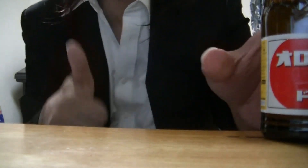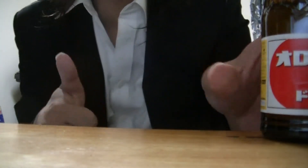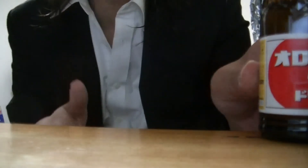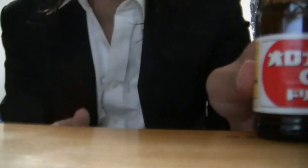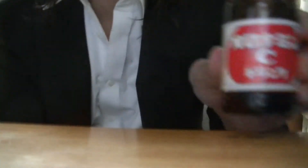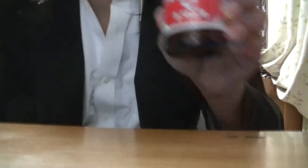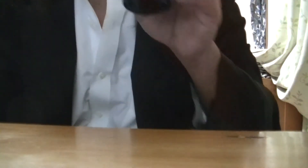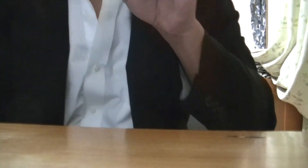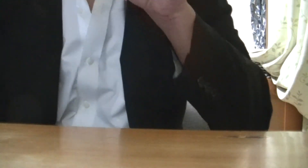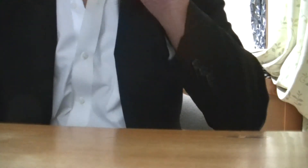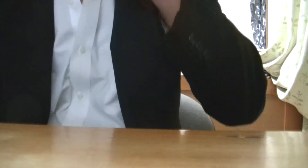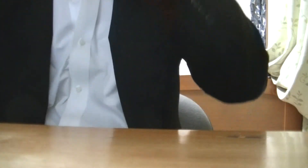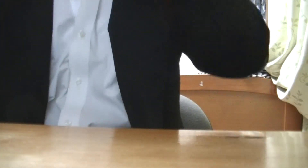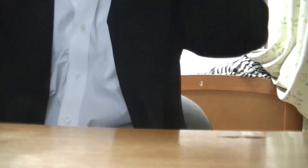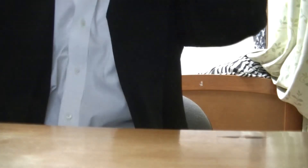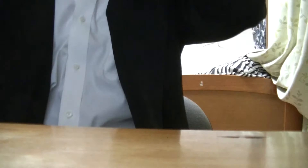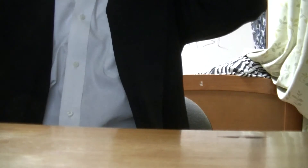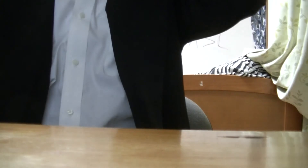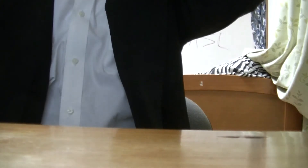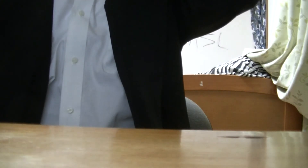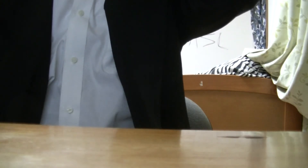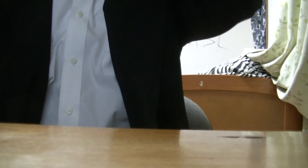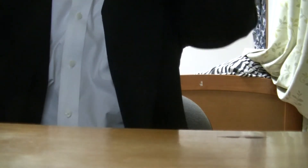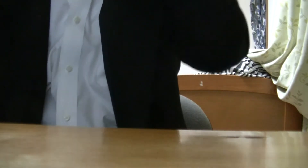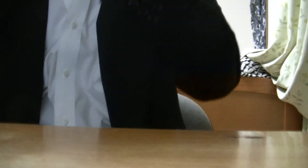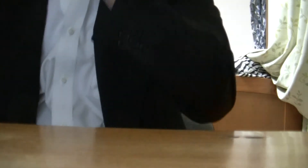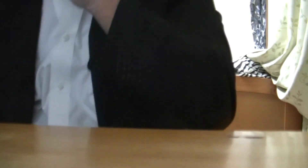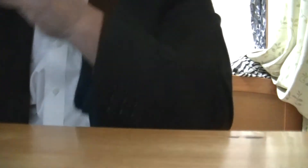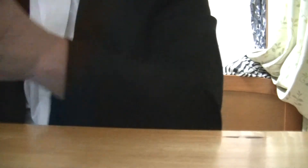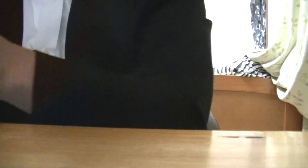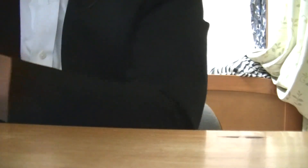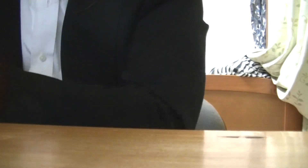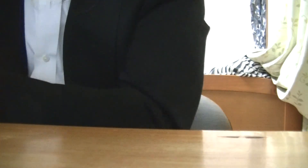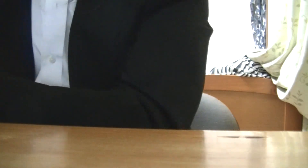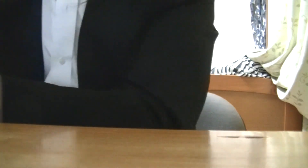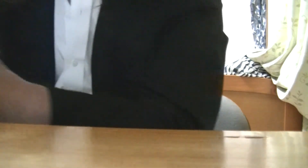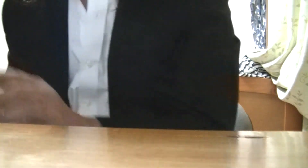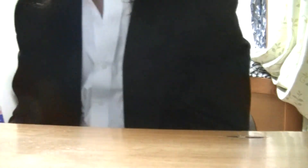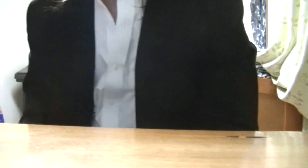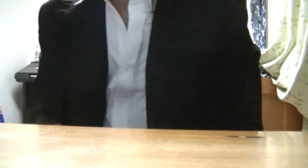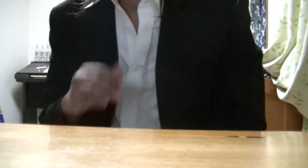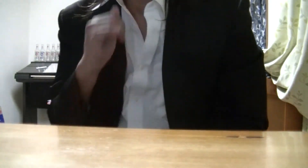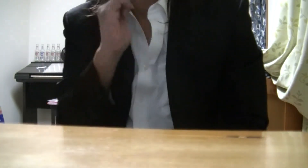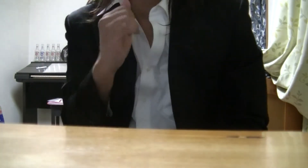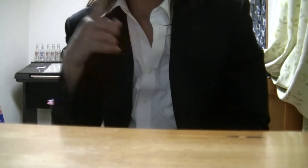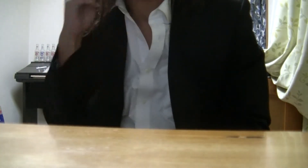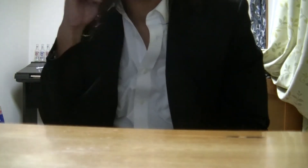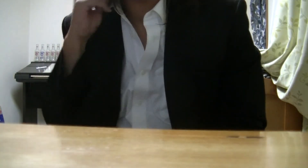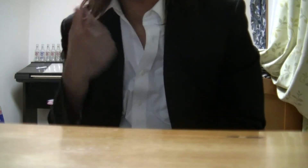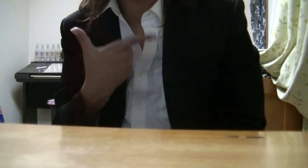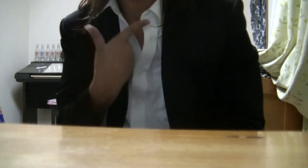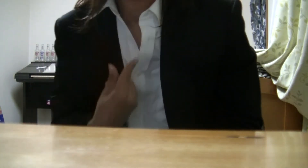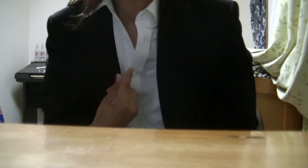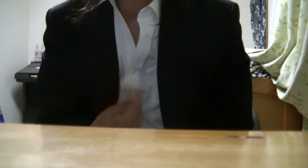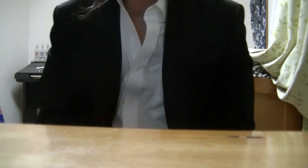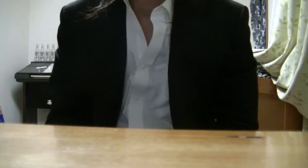や、めっちゃ良かったでしょ、めっちゃ良かったって言ってほしい。 絶対読みすぎて、 あ、よく分かんなくなって